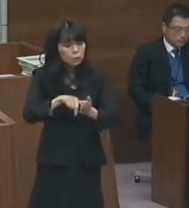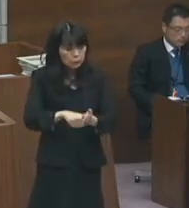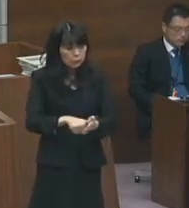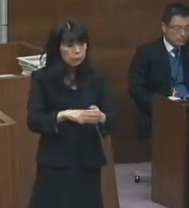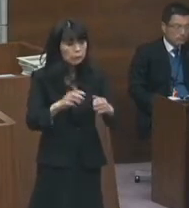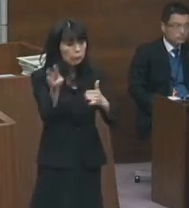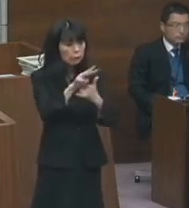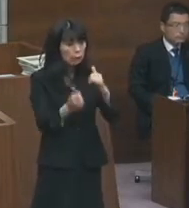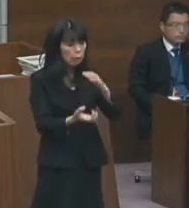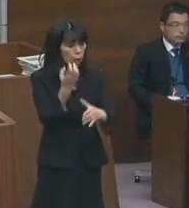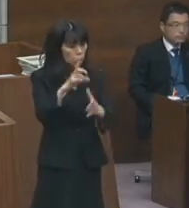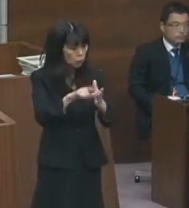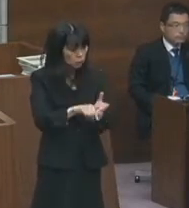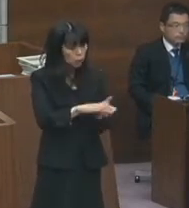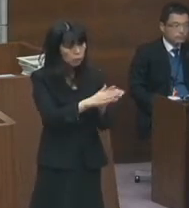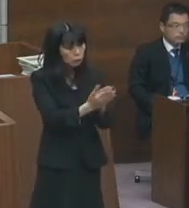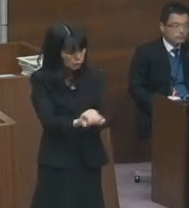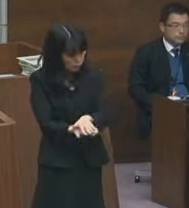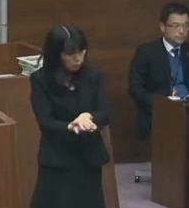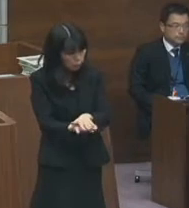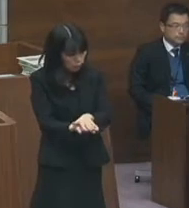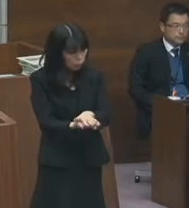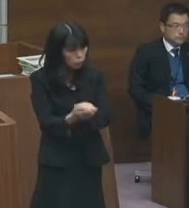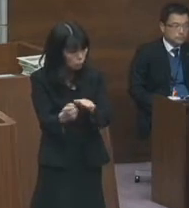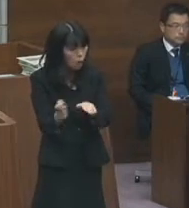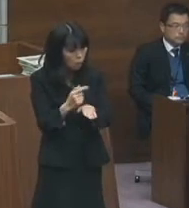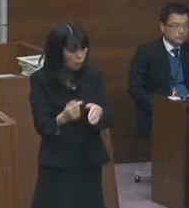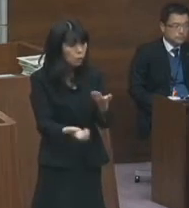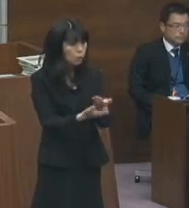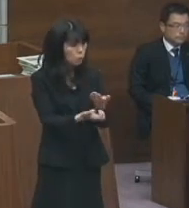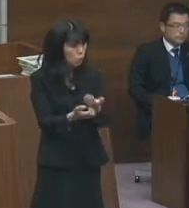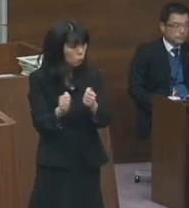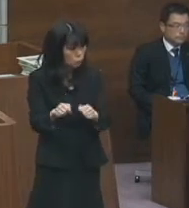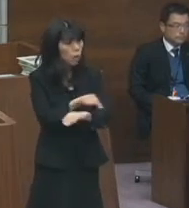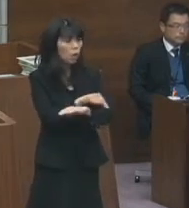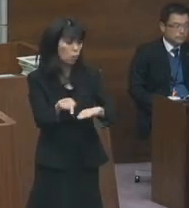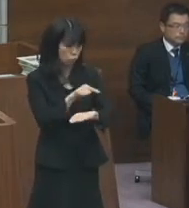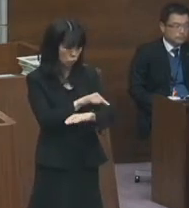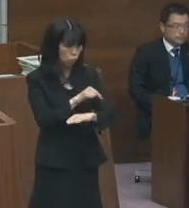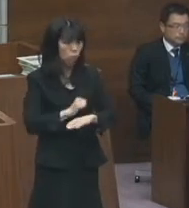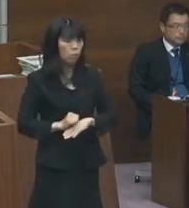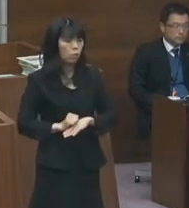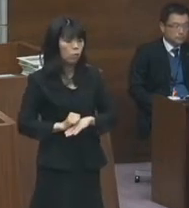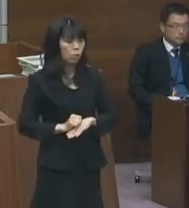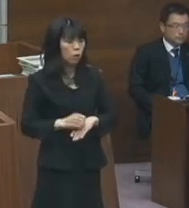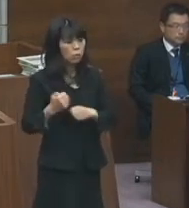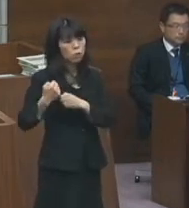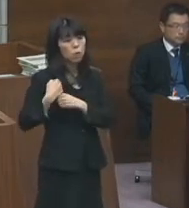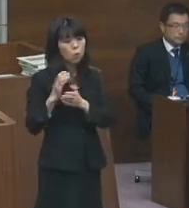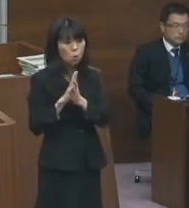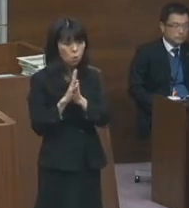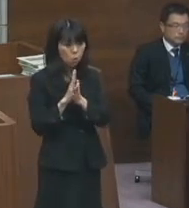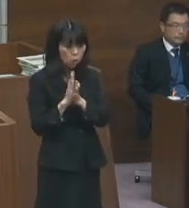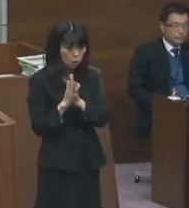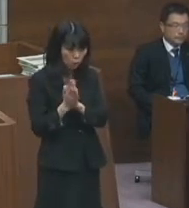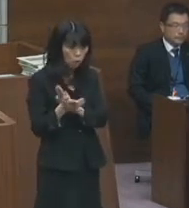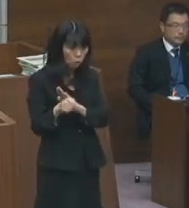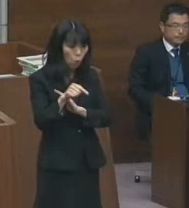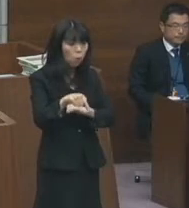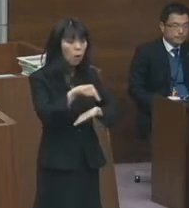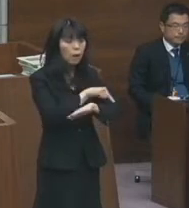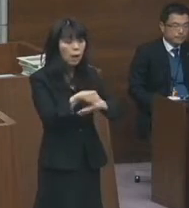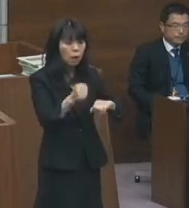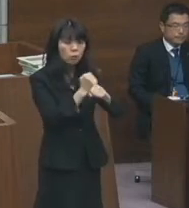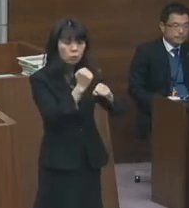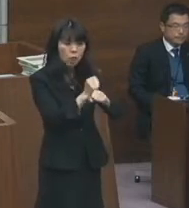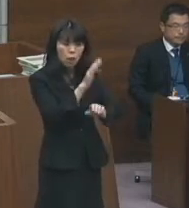体の円滑な仮想を支援する、そういった計画でございます。兵庫県にこの計画の策定